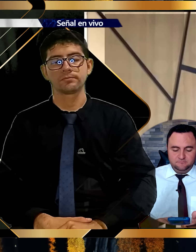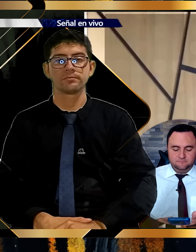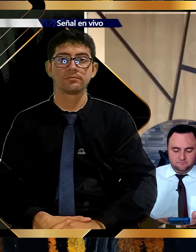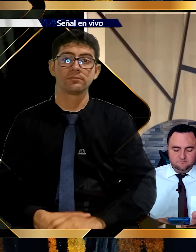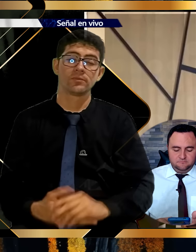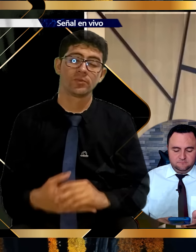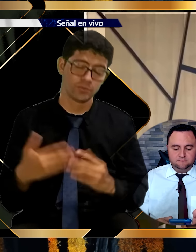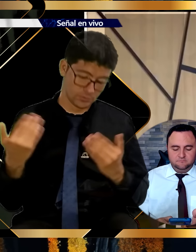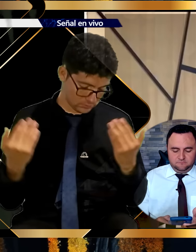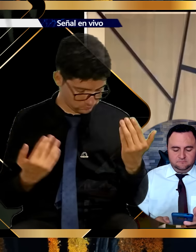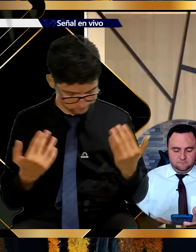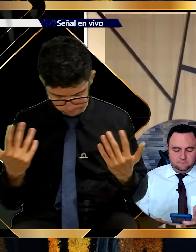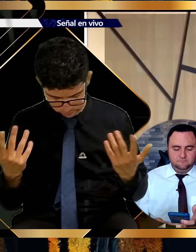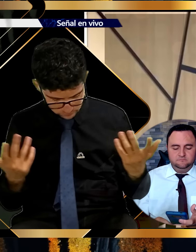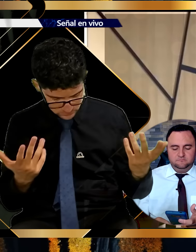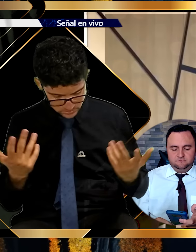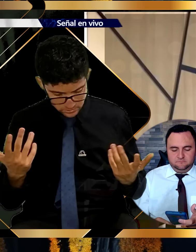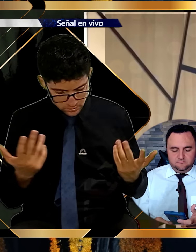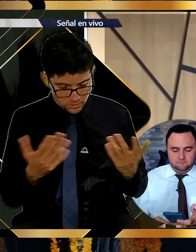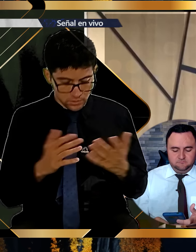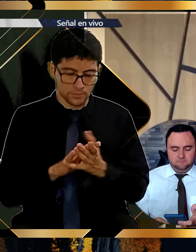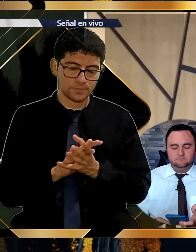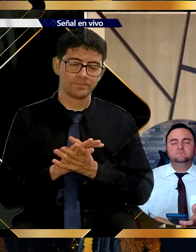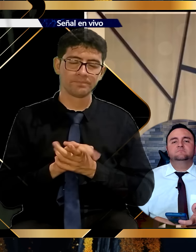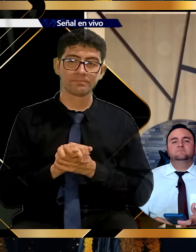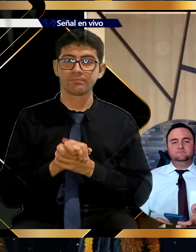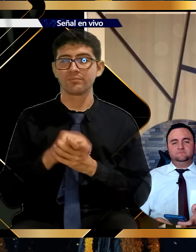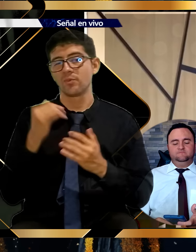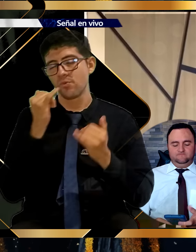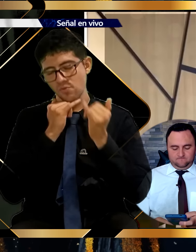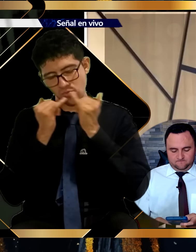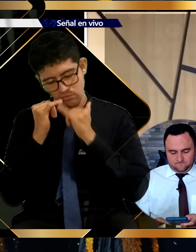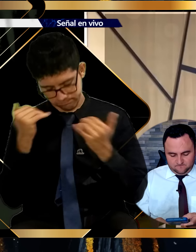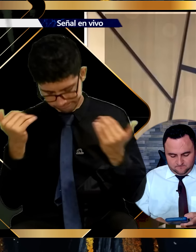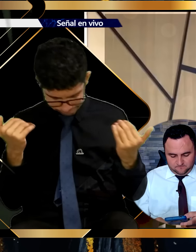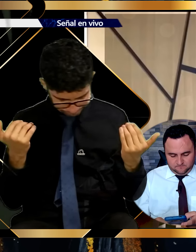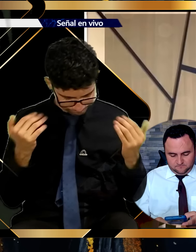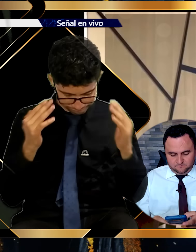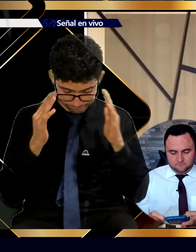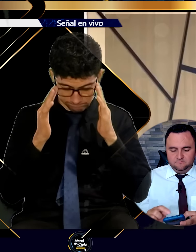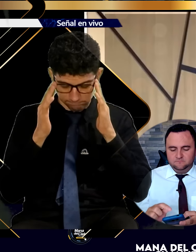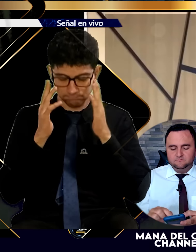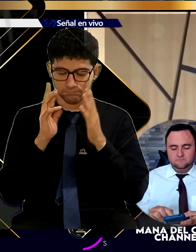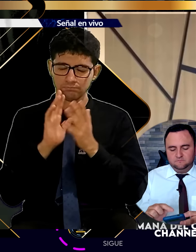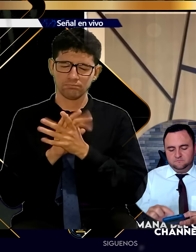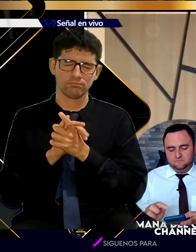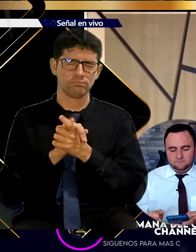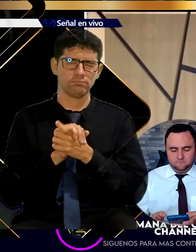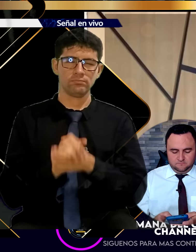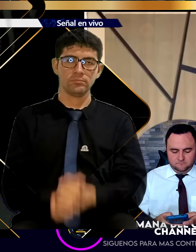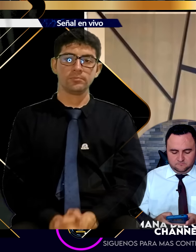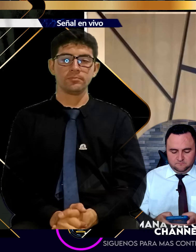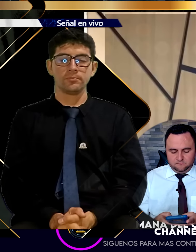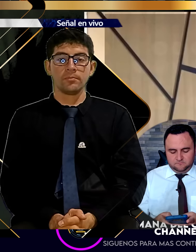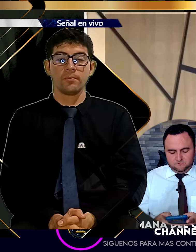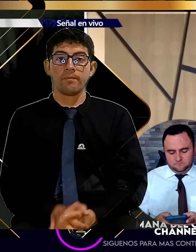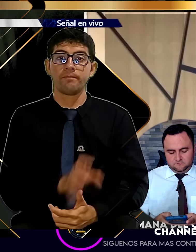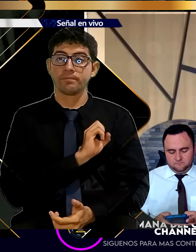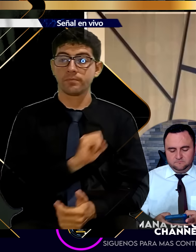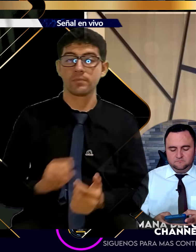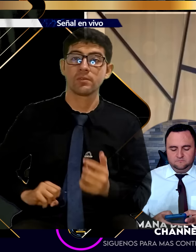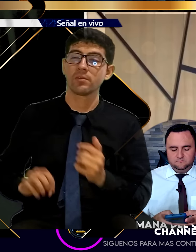defectos y tantos errores que el resultado, no estamos listos. Que el Señor me dé siquiera